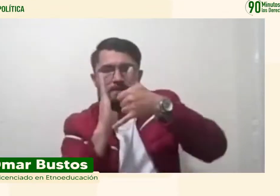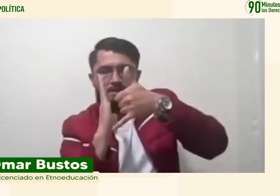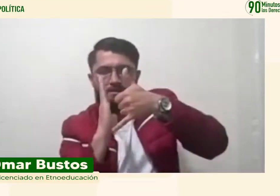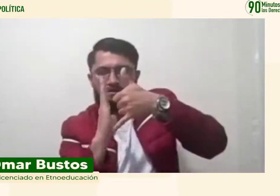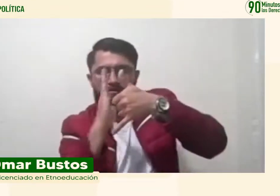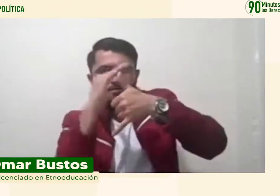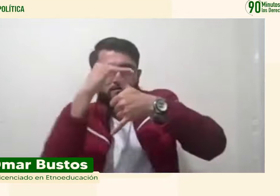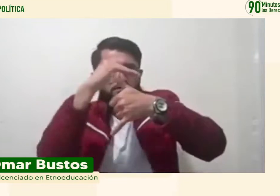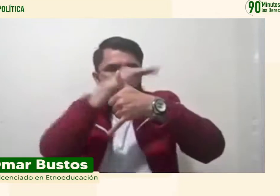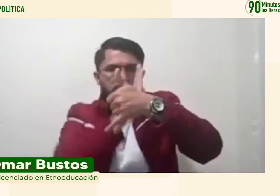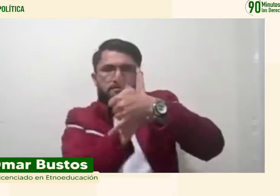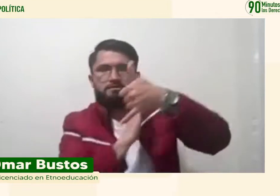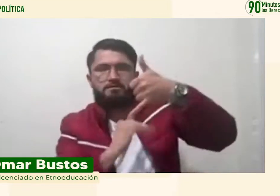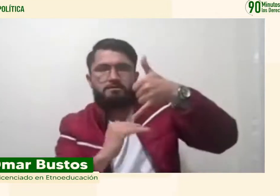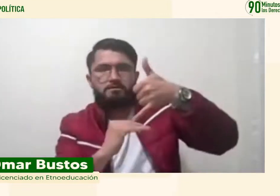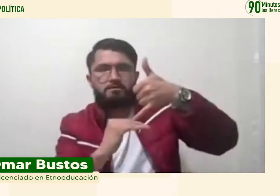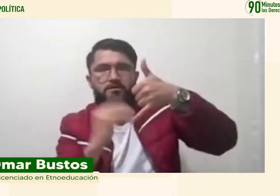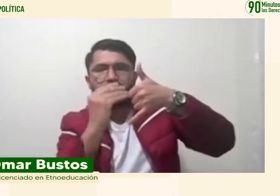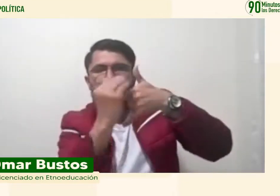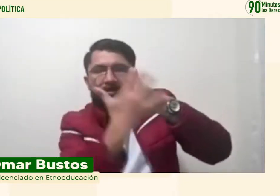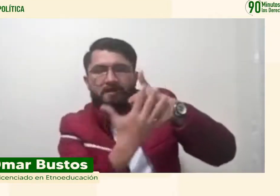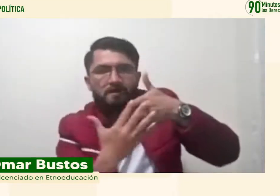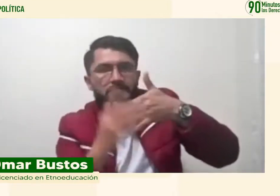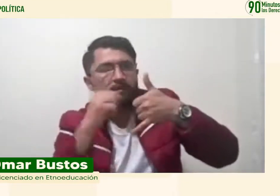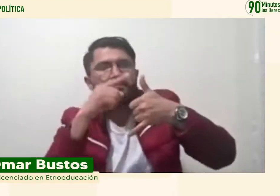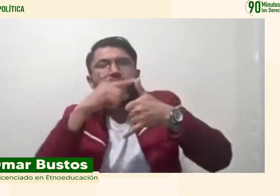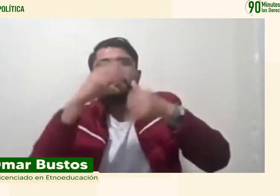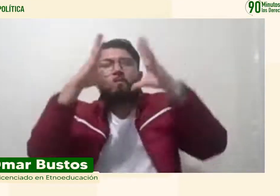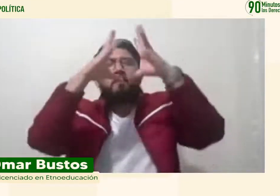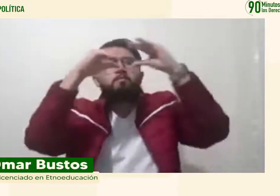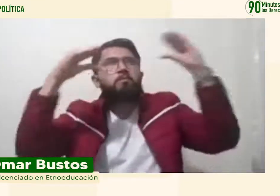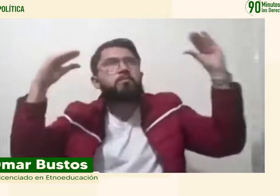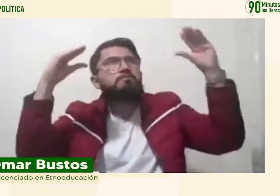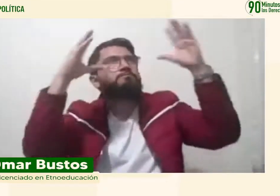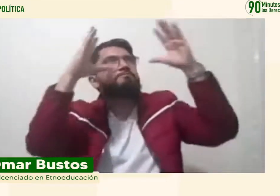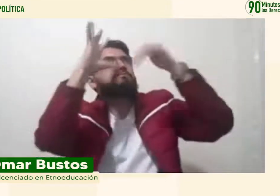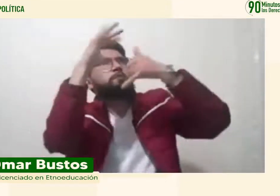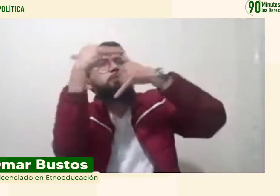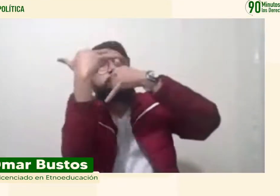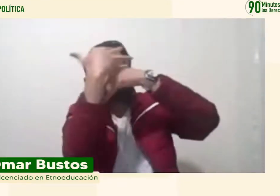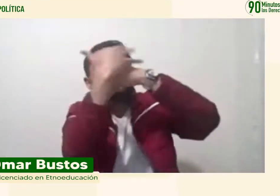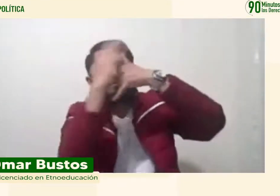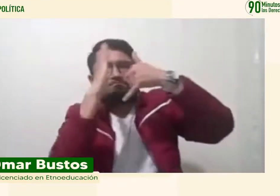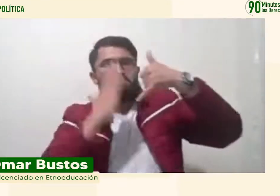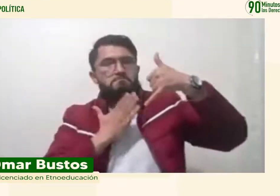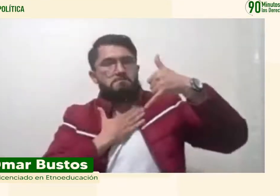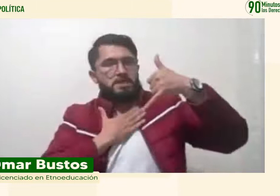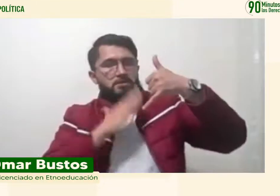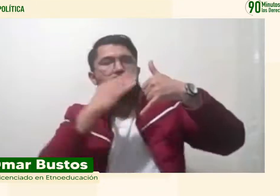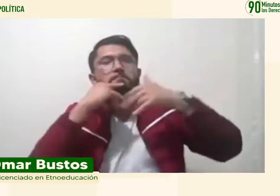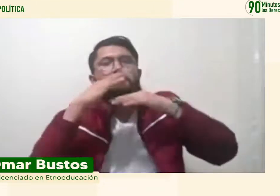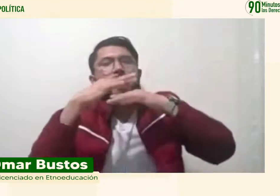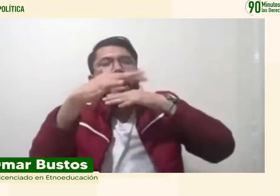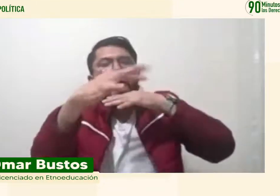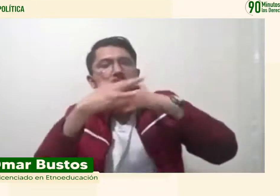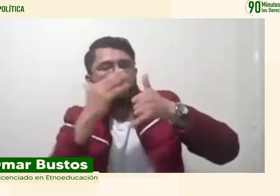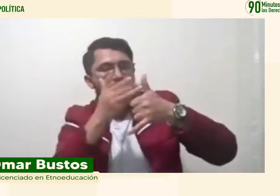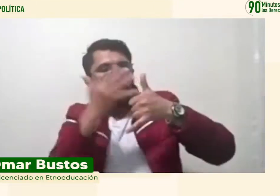un territorio por ejemplo en colombia en colombia también él el